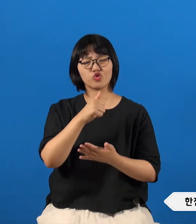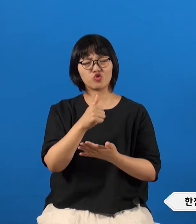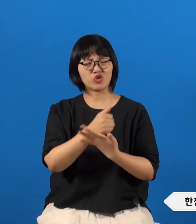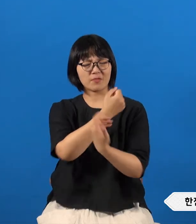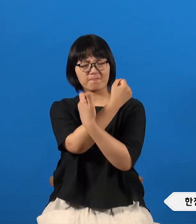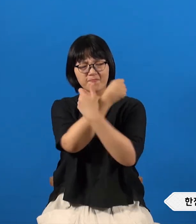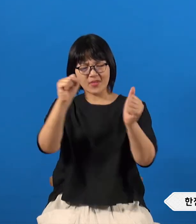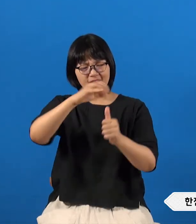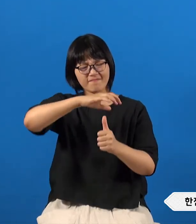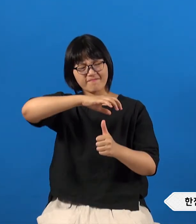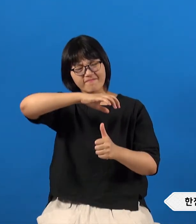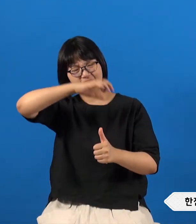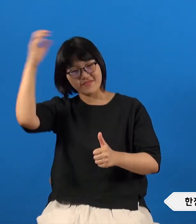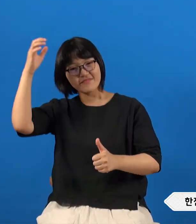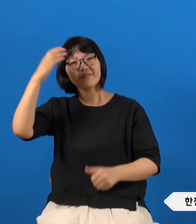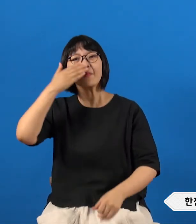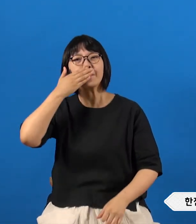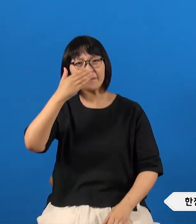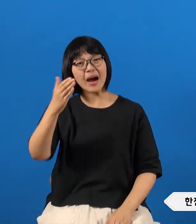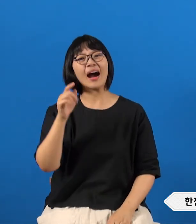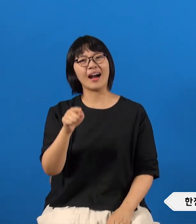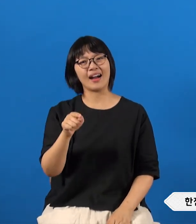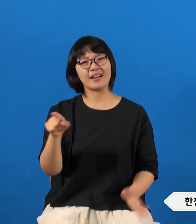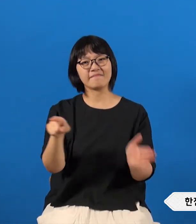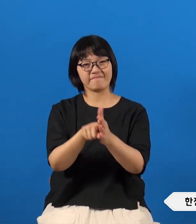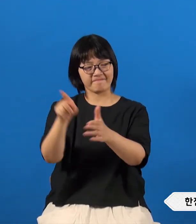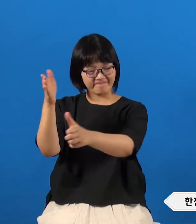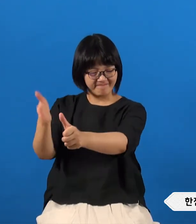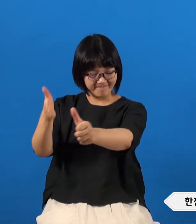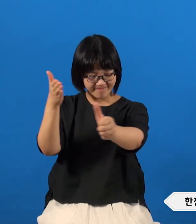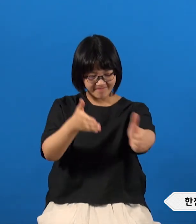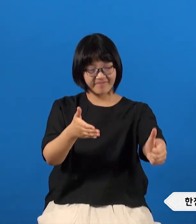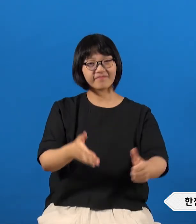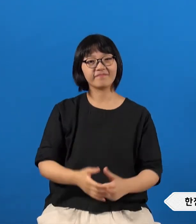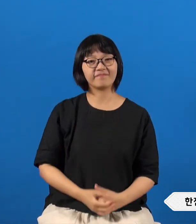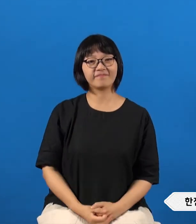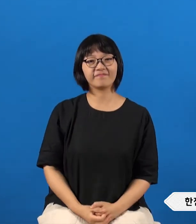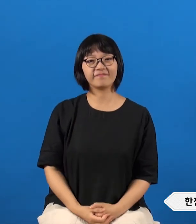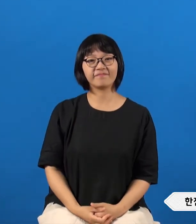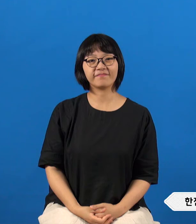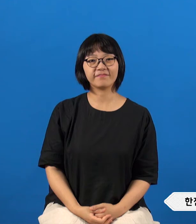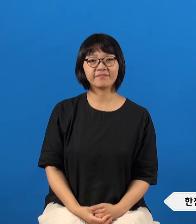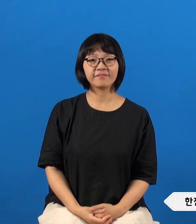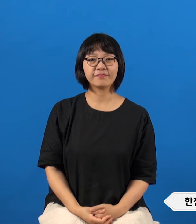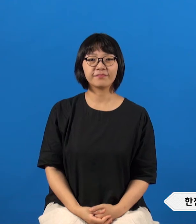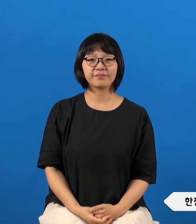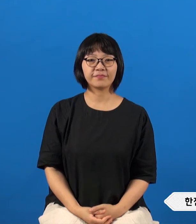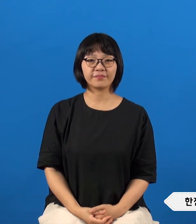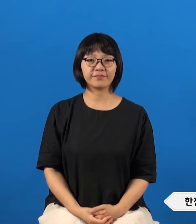우리를 얼마든지 해방시켜 줄 수 있다는 거, 그걸 믿으시기를 바랍니다.